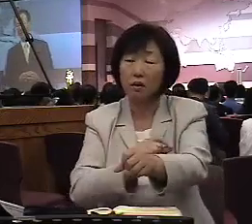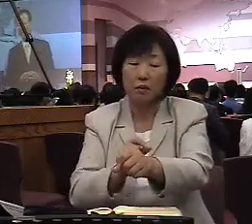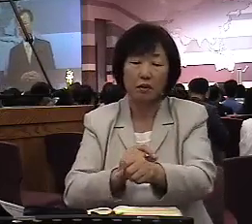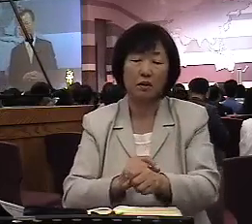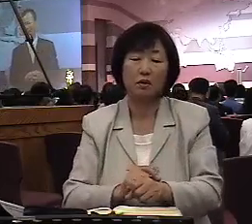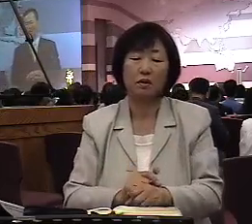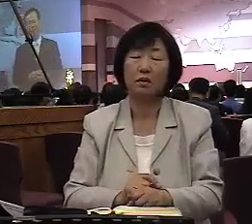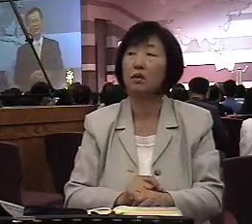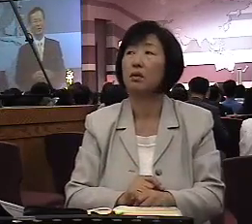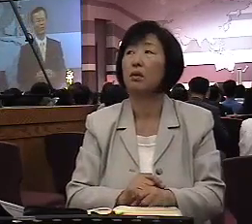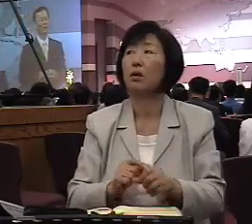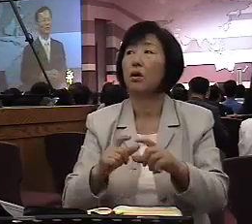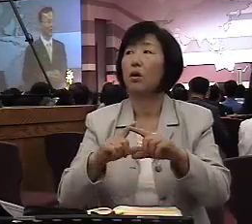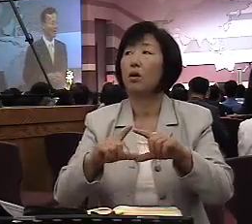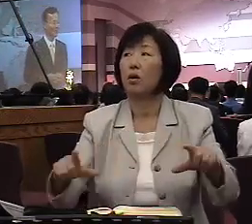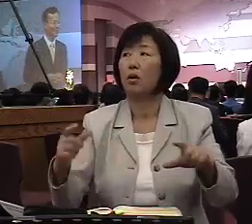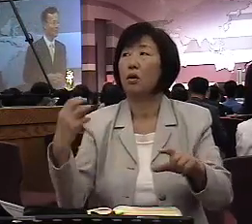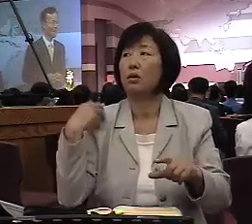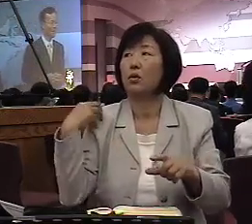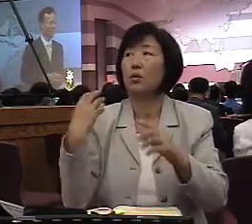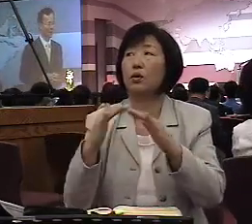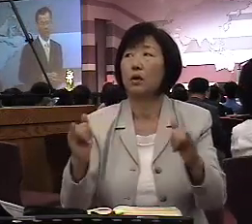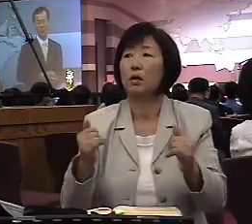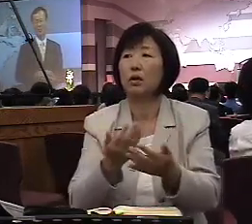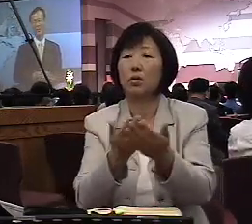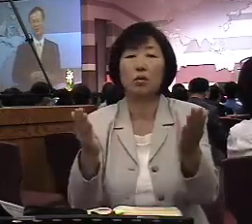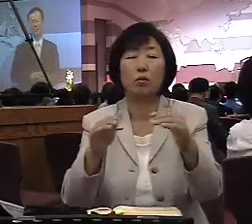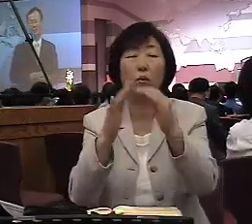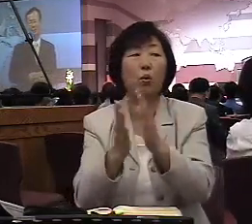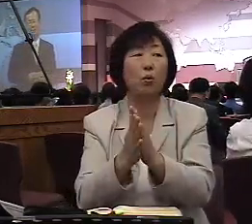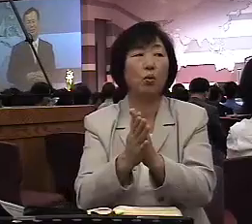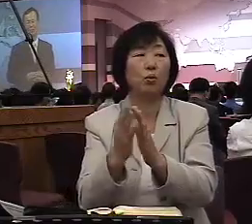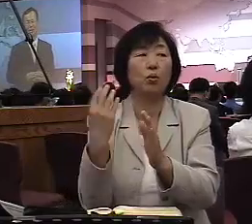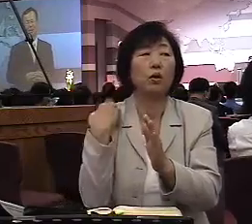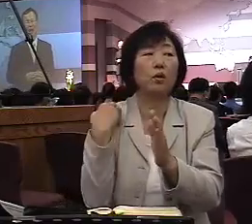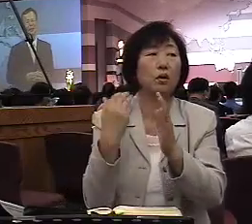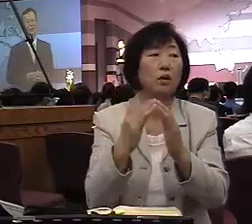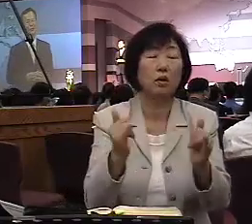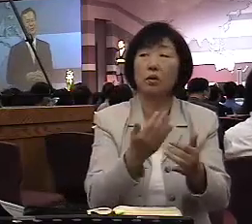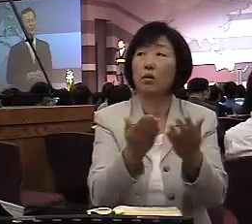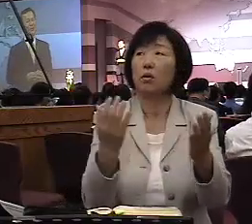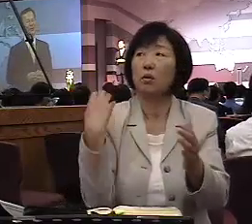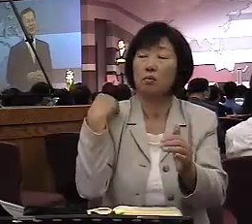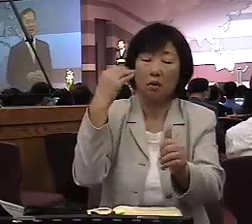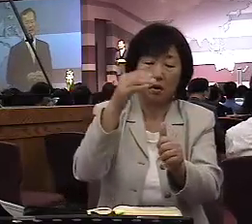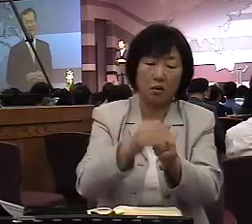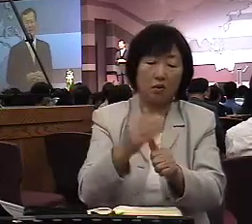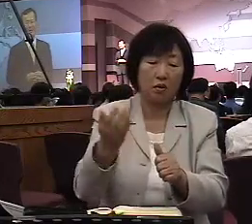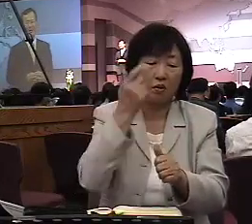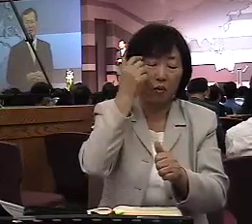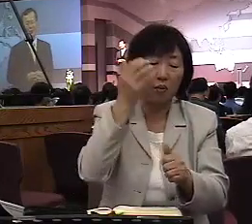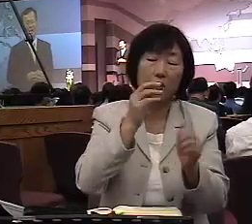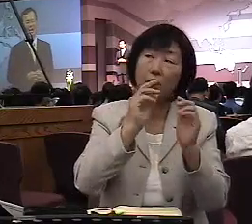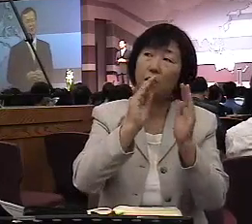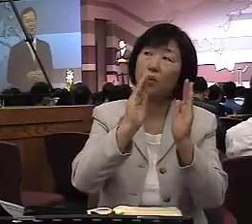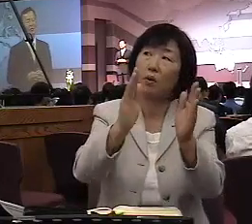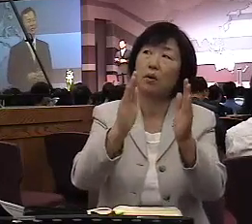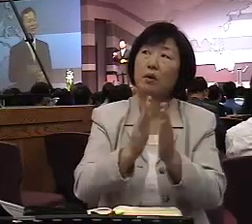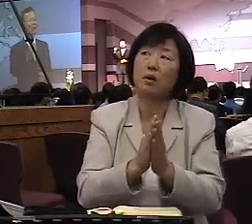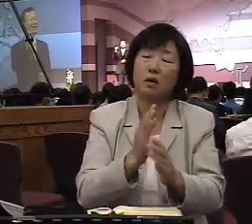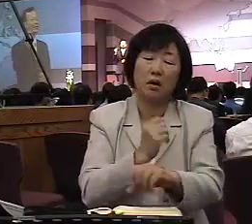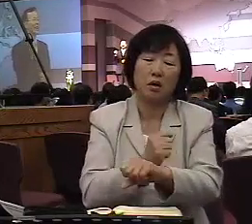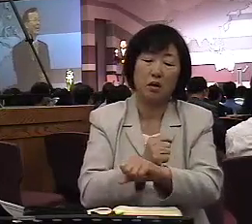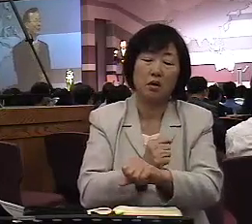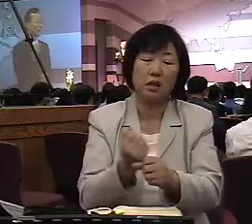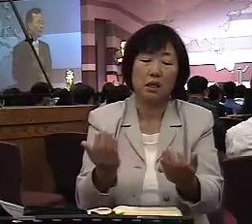교회 평신도 지도자 여러분, 모든 교육자 여러분, 우리에게 맡겨주신 영혼들을 향해 우리가 할 수 있는